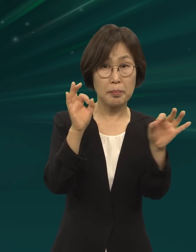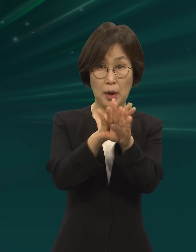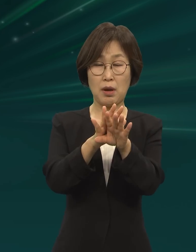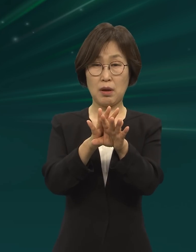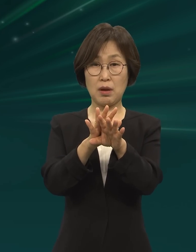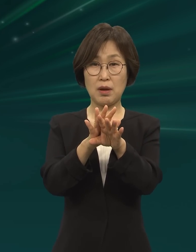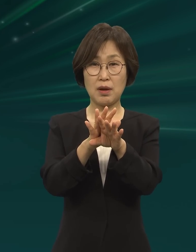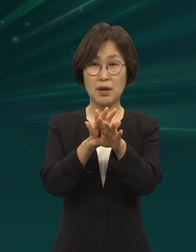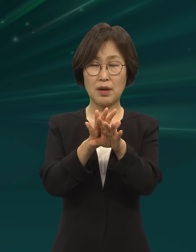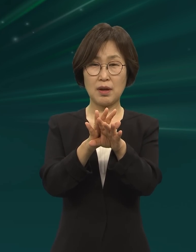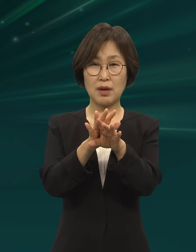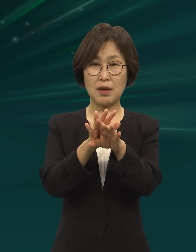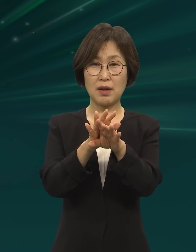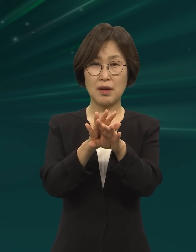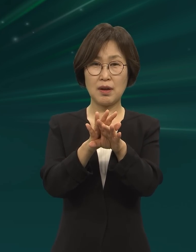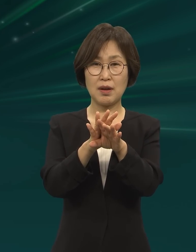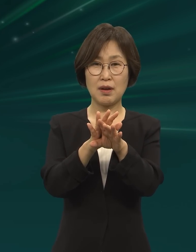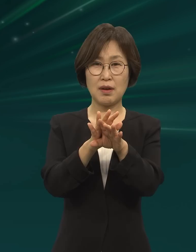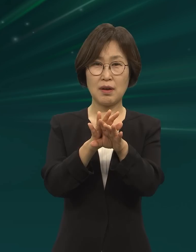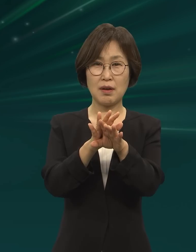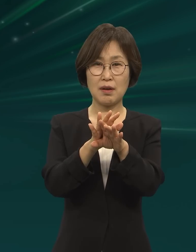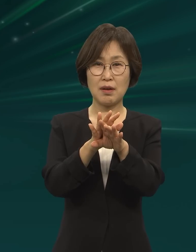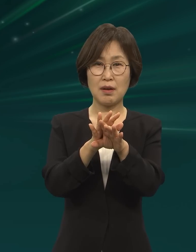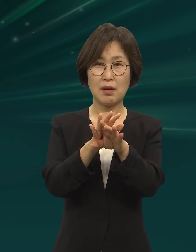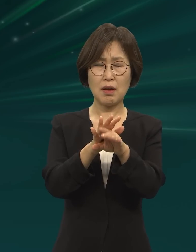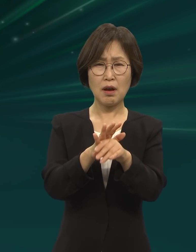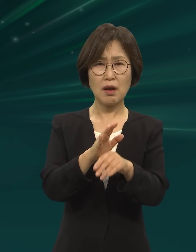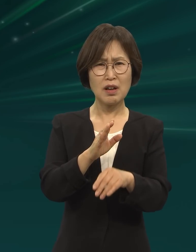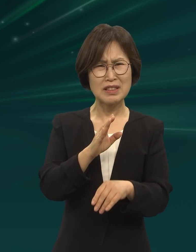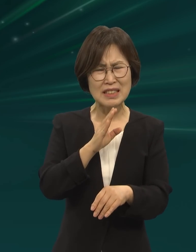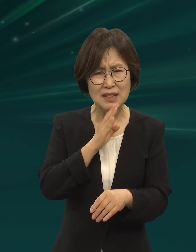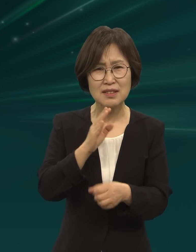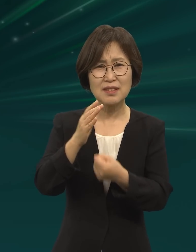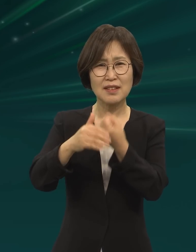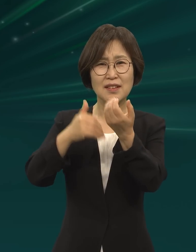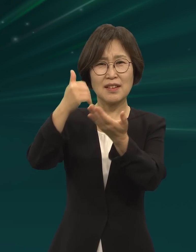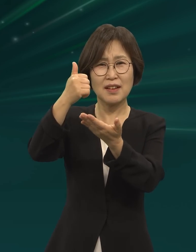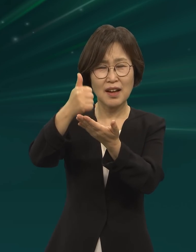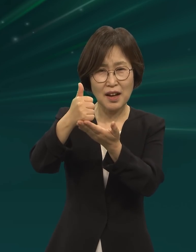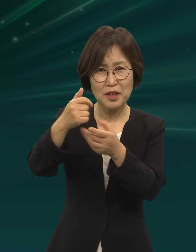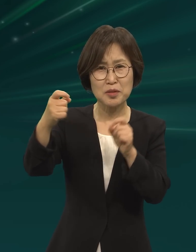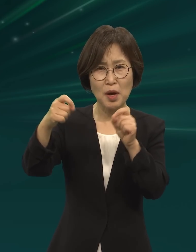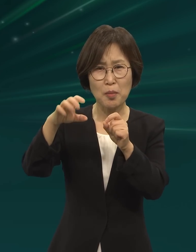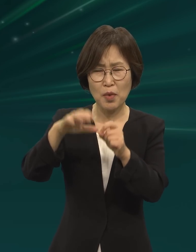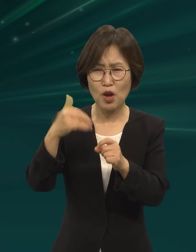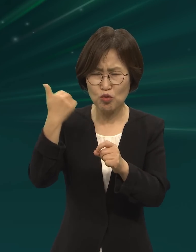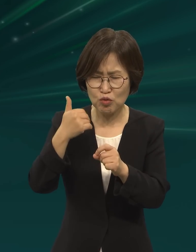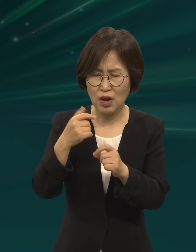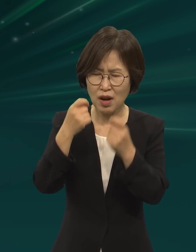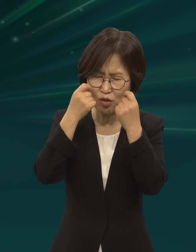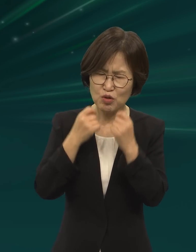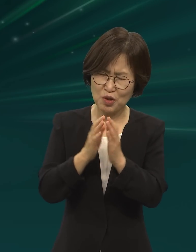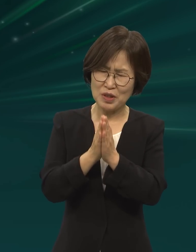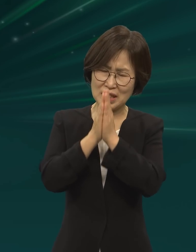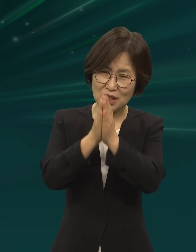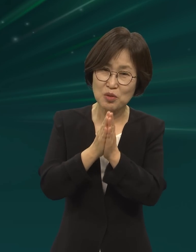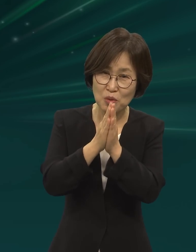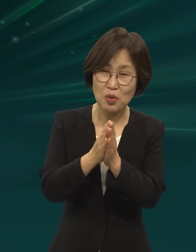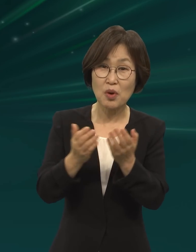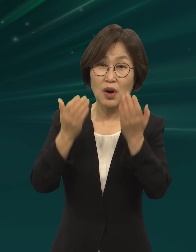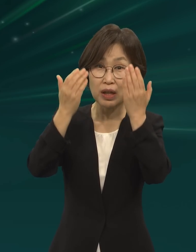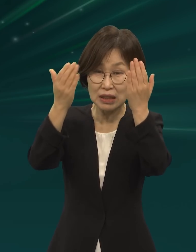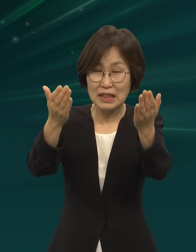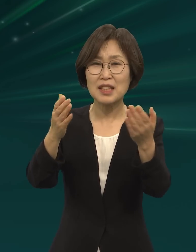암의 바이러스 없어졌대요. 진짜 하나님 앞에 누가 울면서 기도한 때가